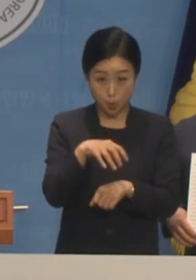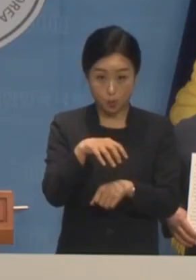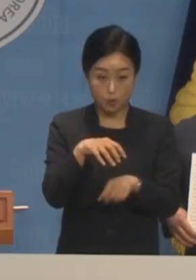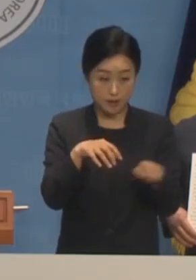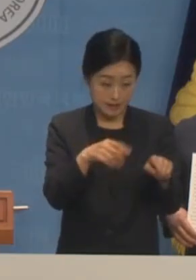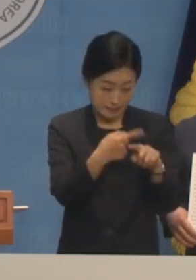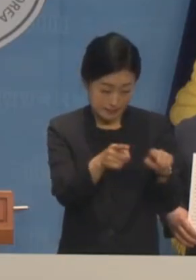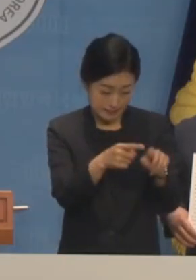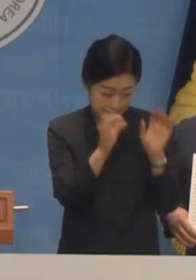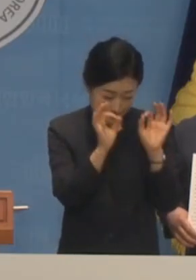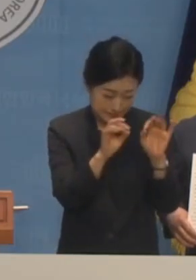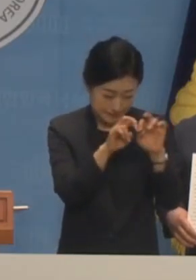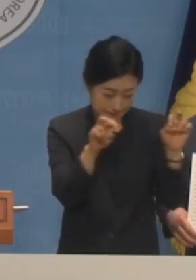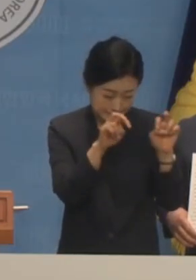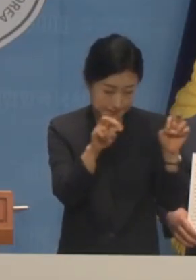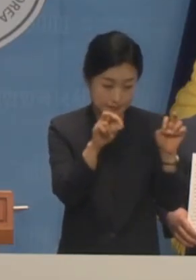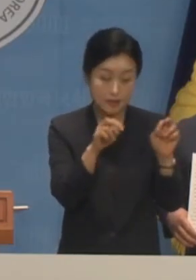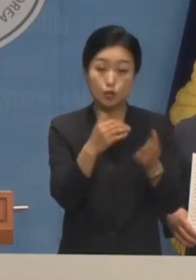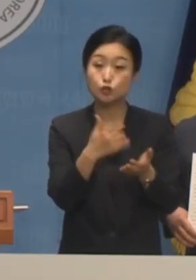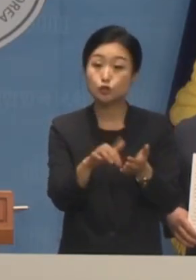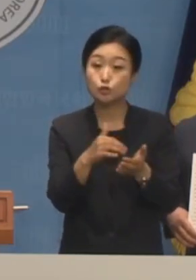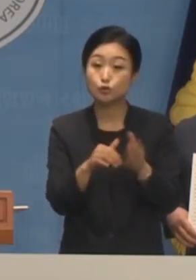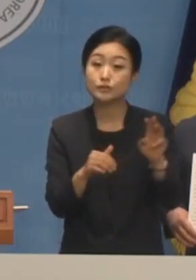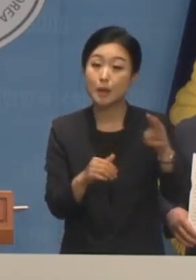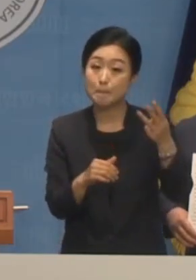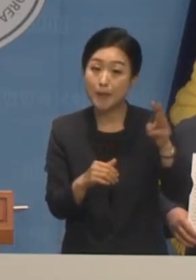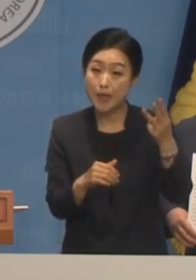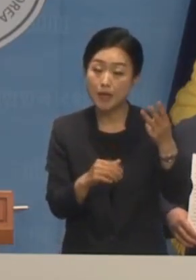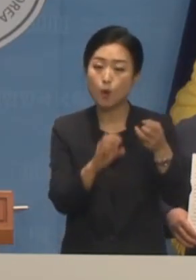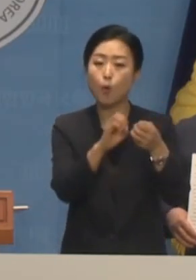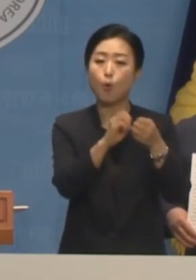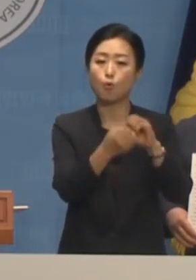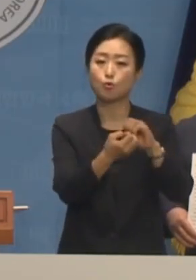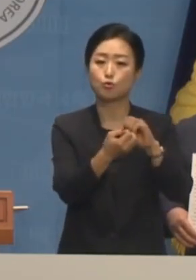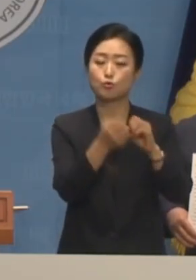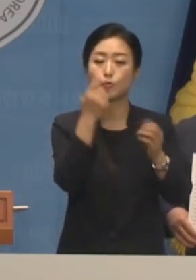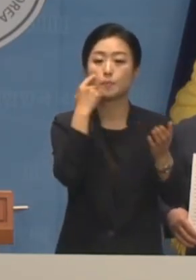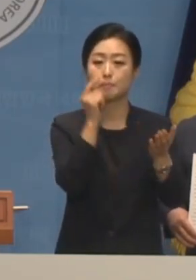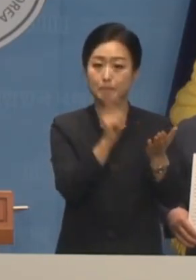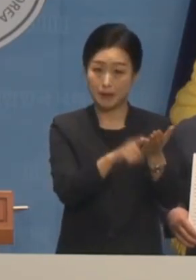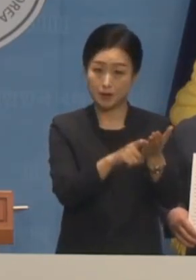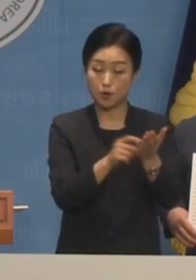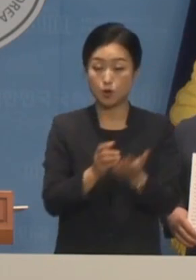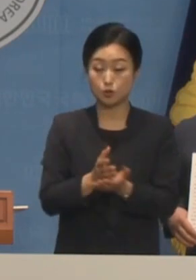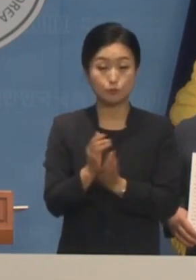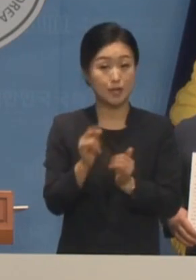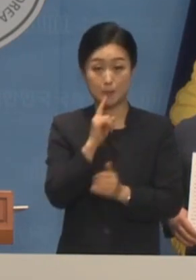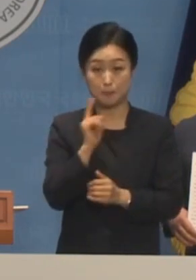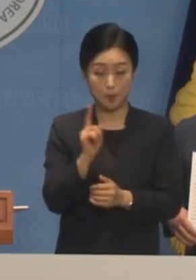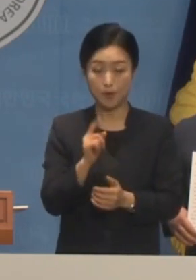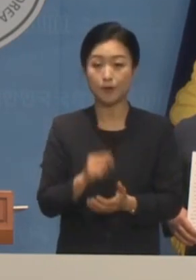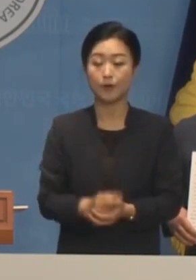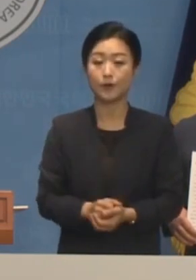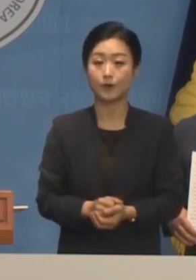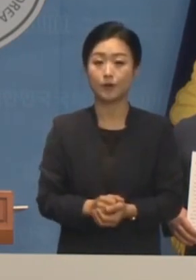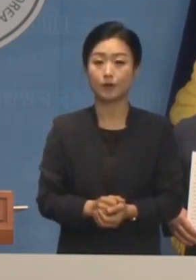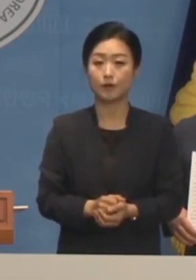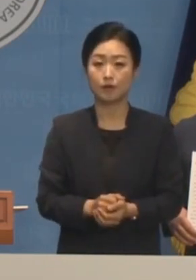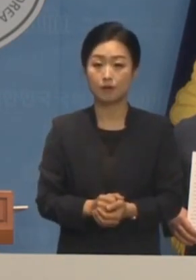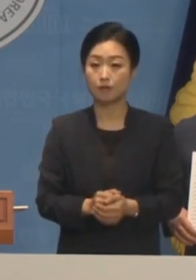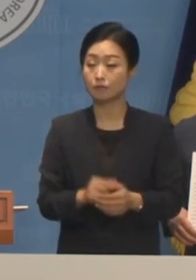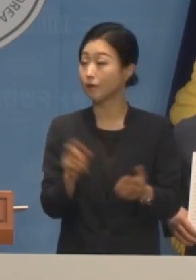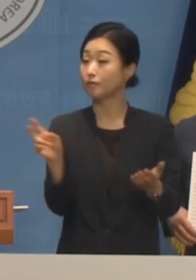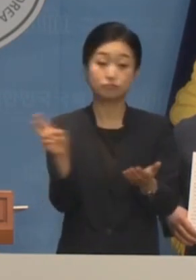검증한 결과 넘는 오류가 발견되었습니다 전문가들은 이렇게 말했습니다 얼핏